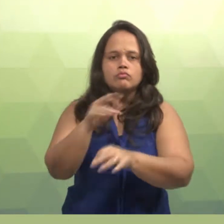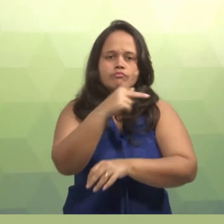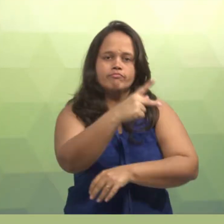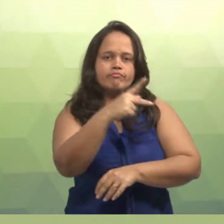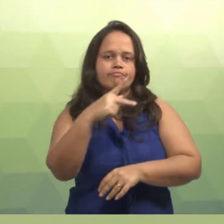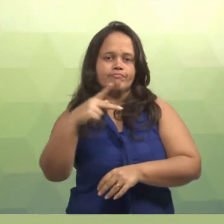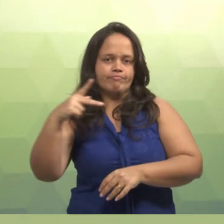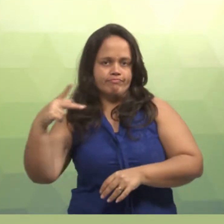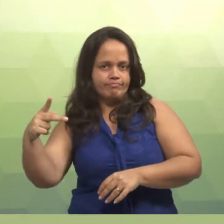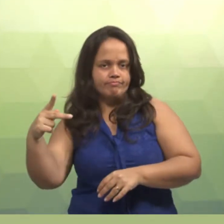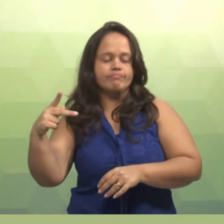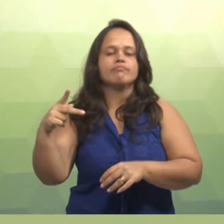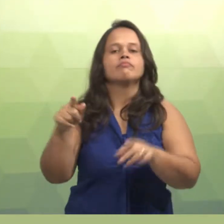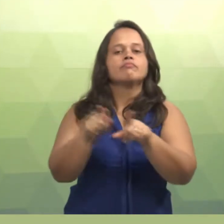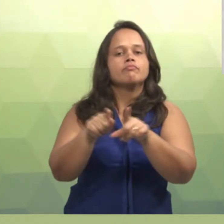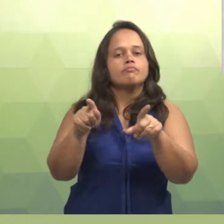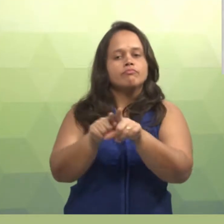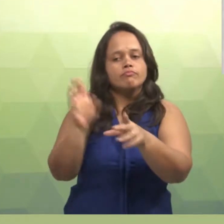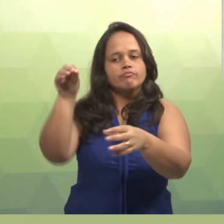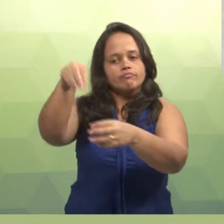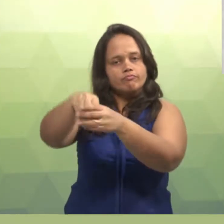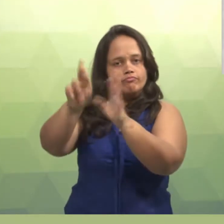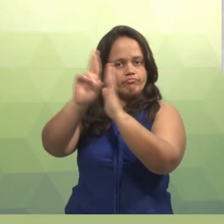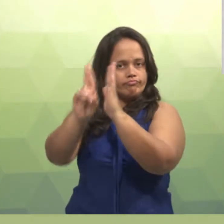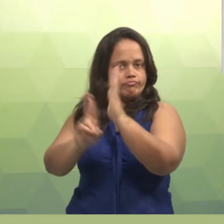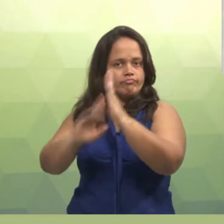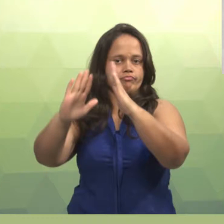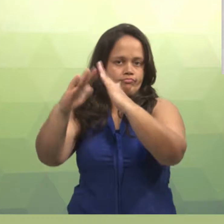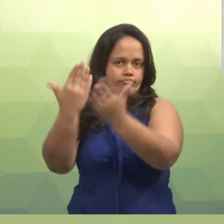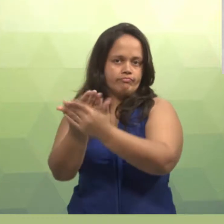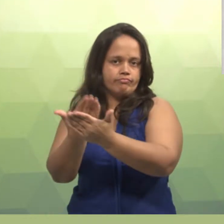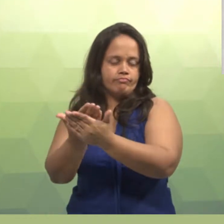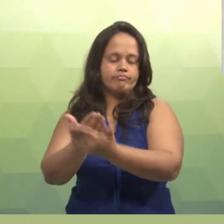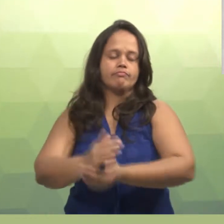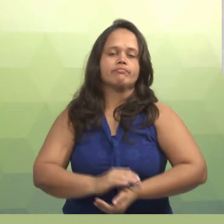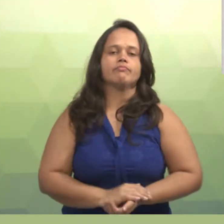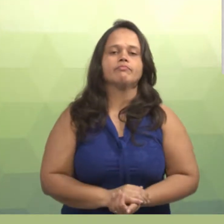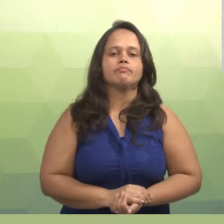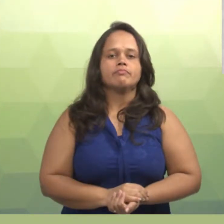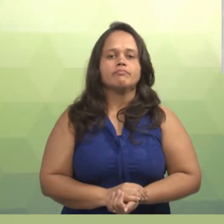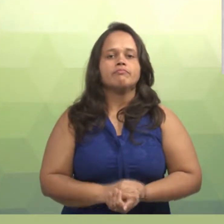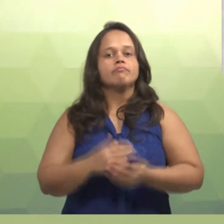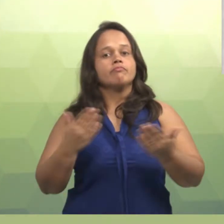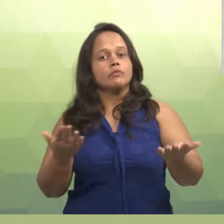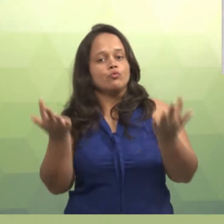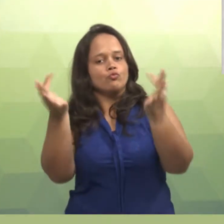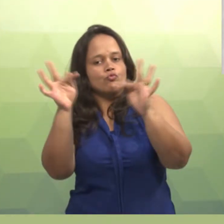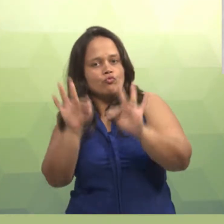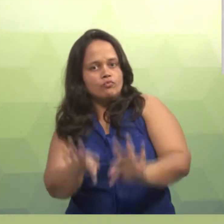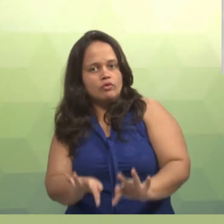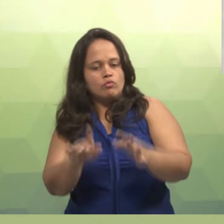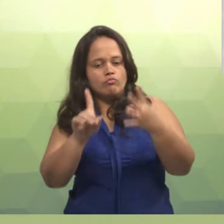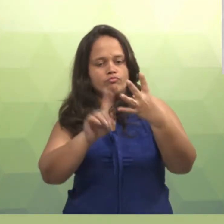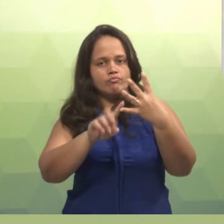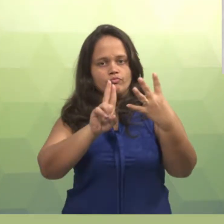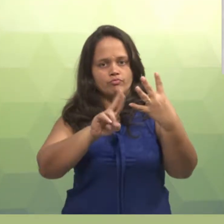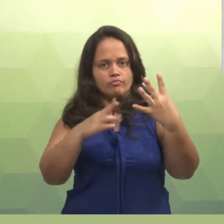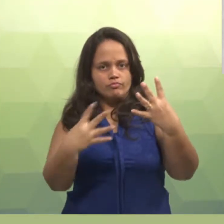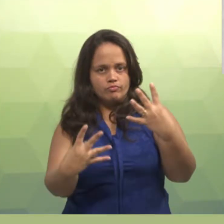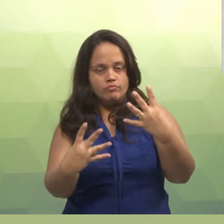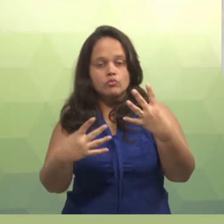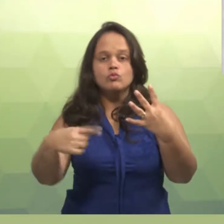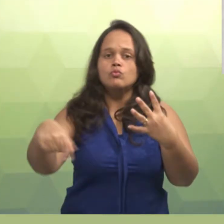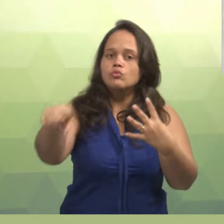e institucionais. Assim, ao final desta unidade, esperamos que você seja